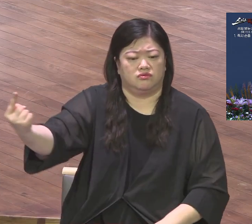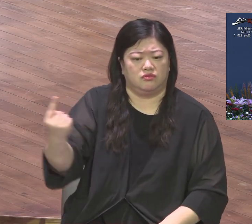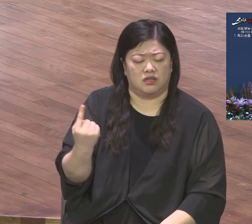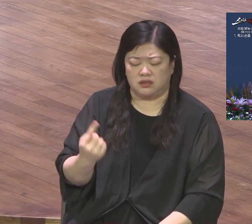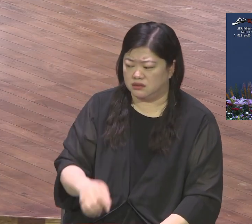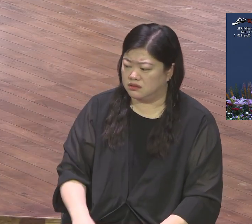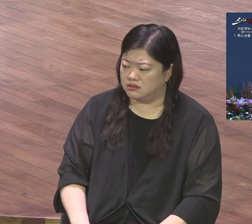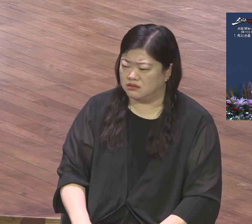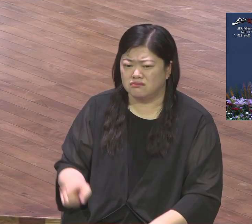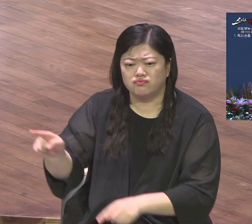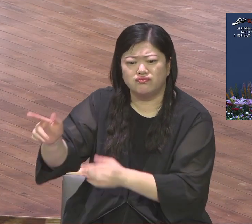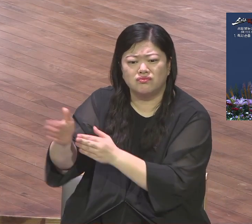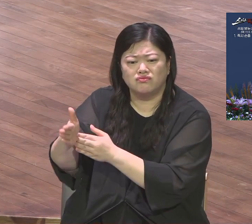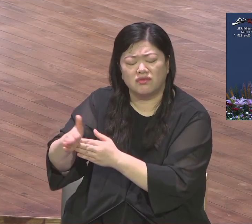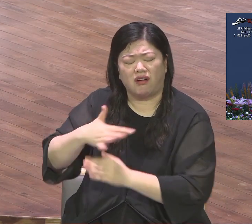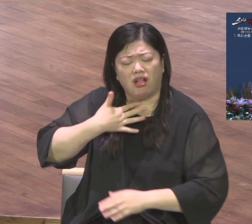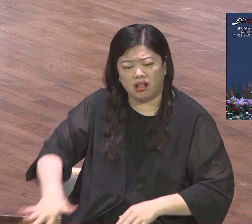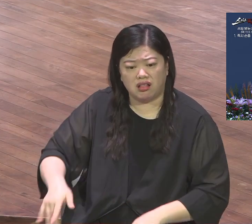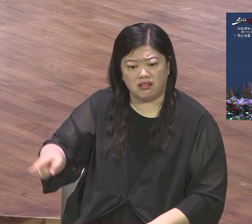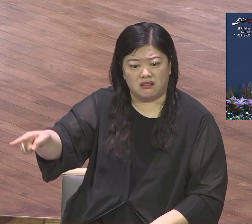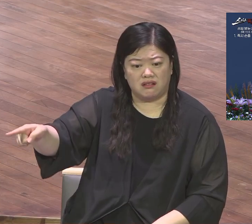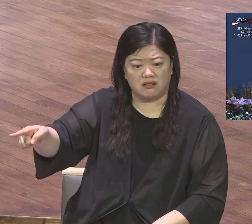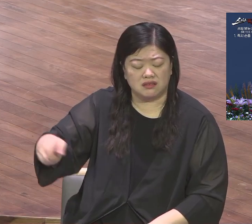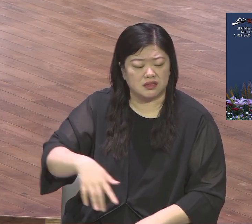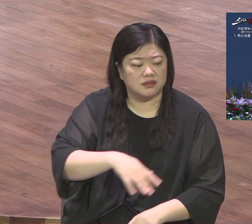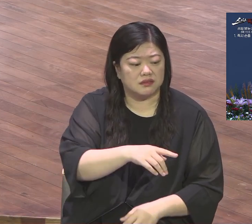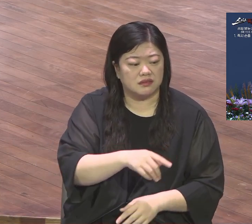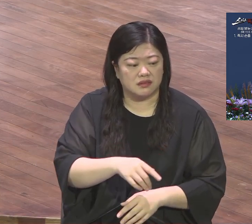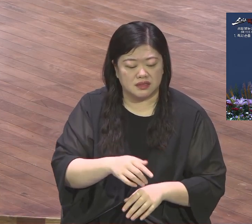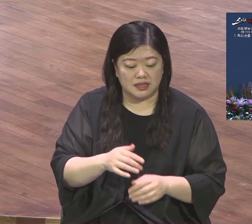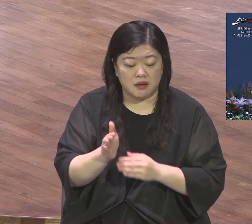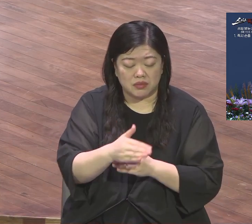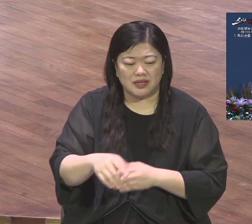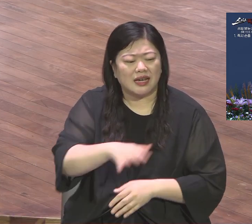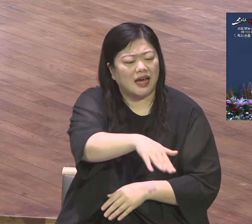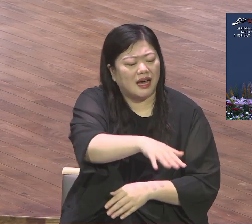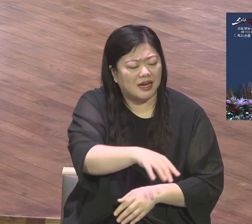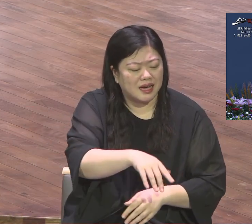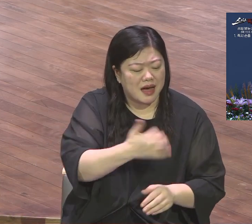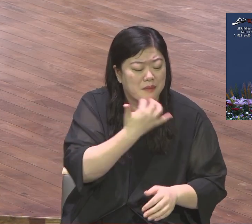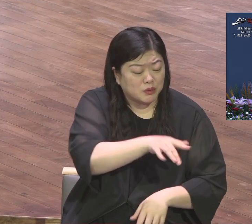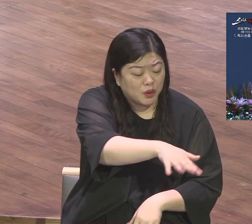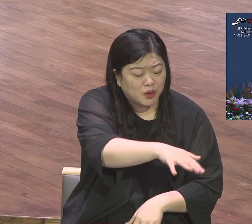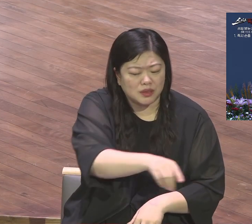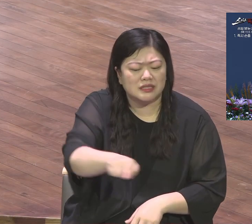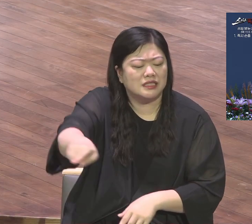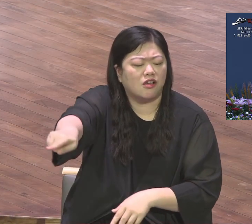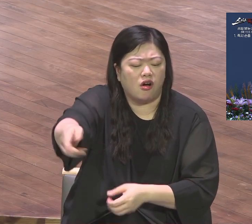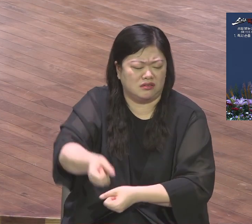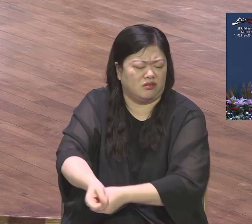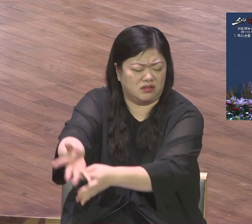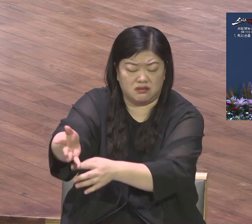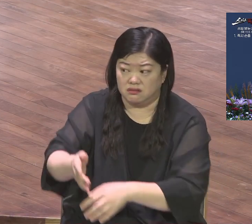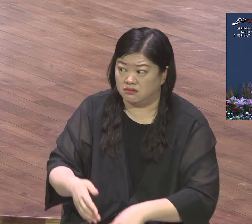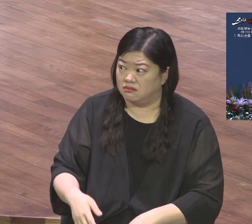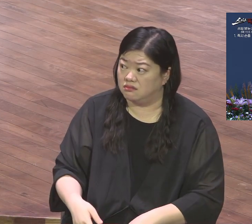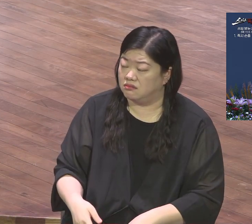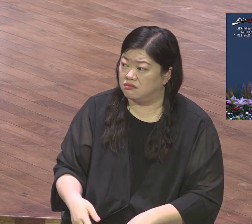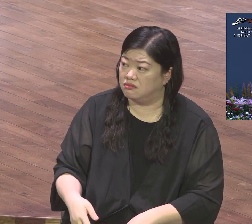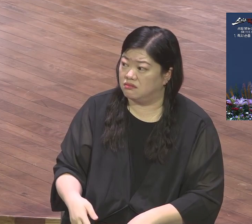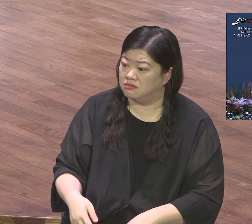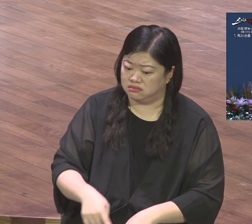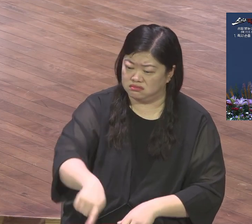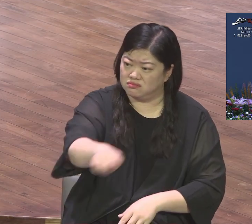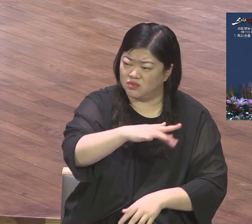30 초반이니까 가서 던져. 베드로가 얼마나 기가 차겠어요. 아, 우리가 여기에는 이